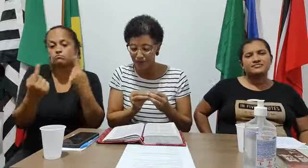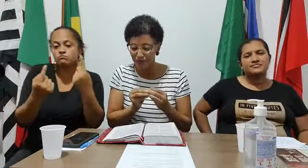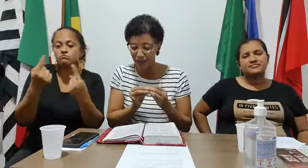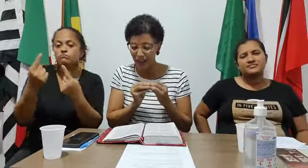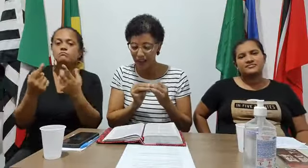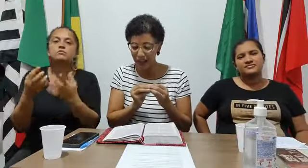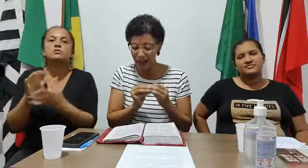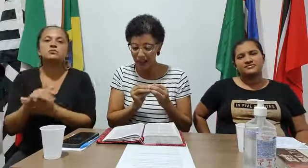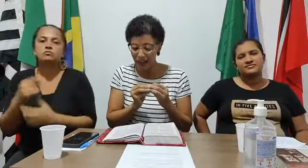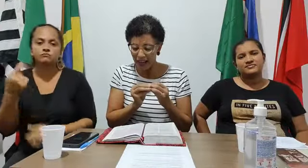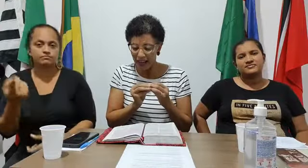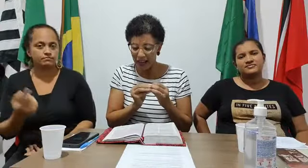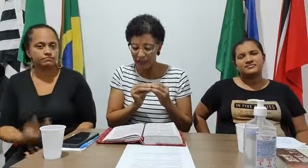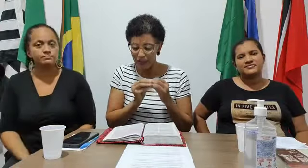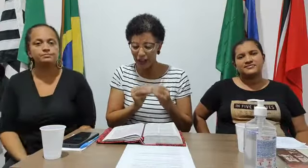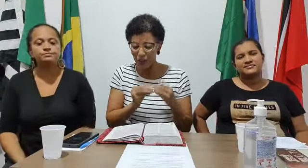Então,